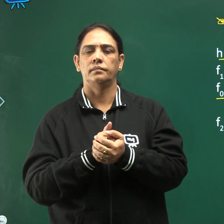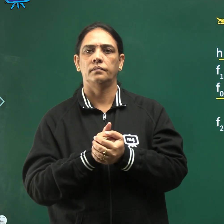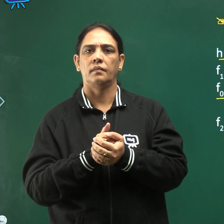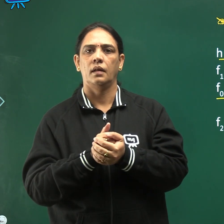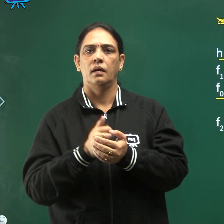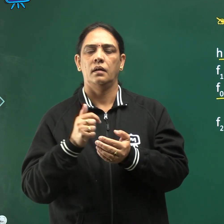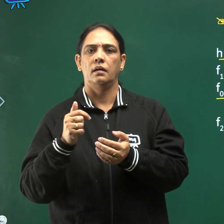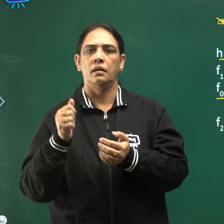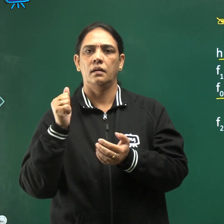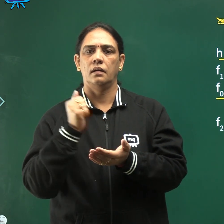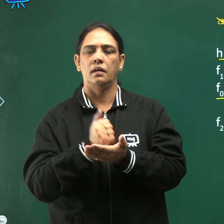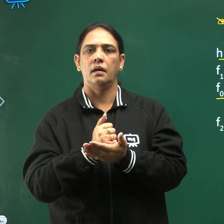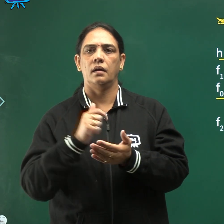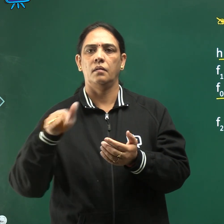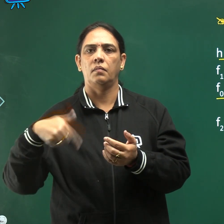ठीक बाद में